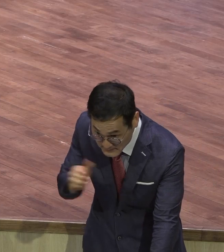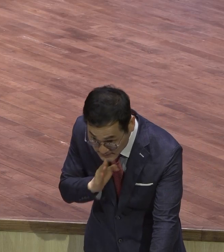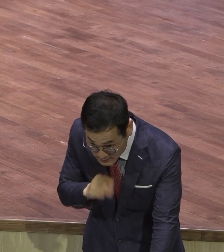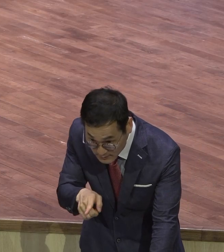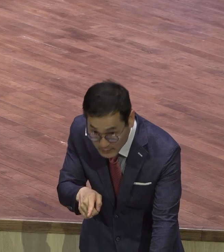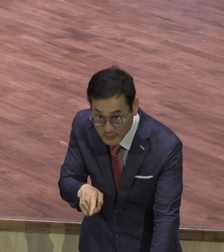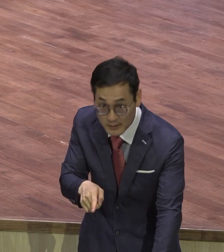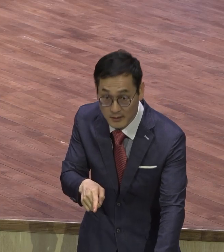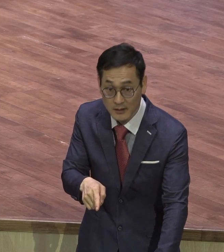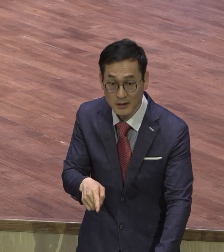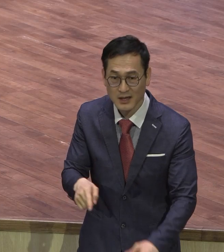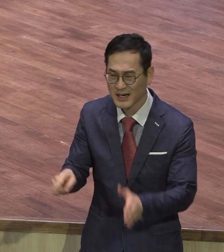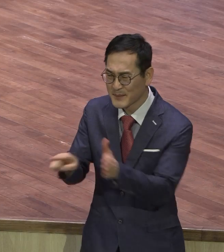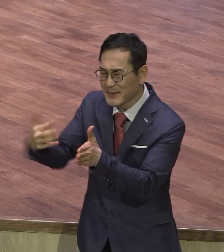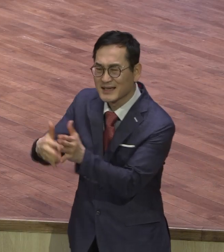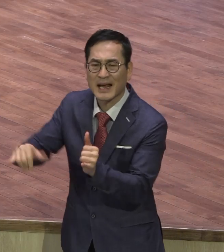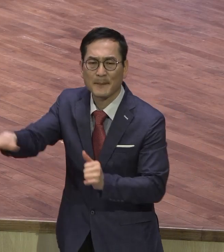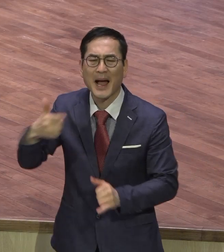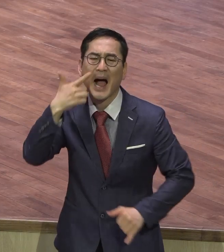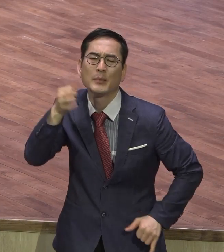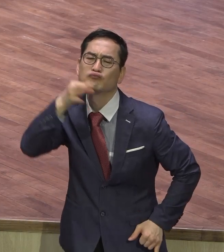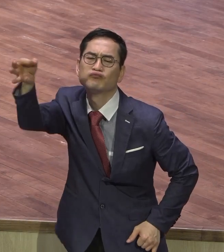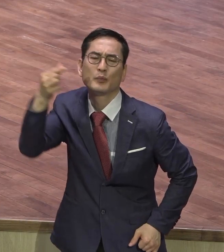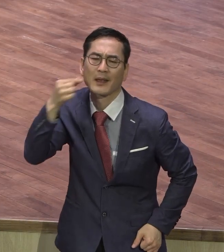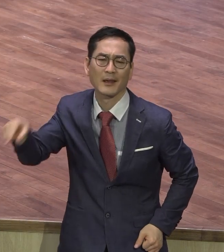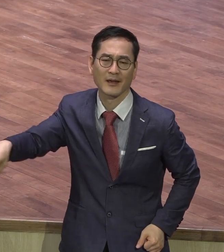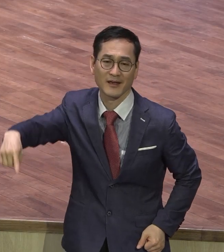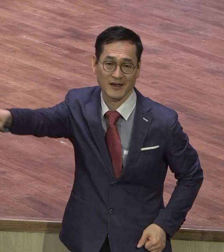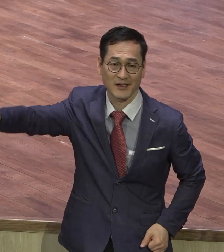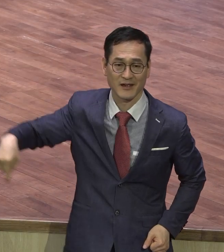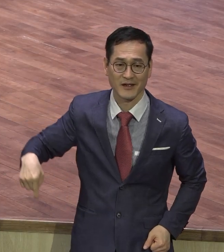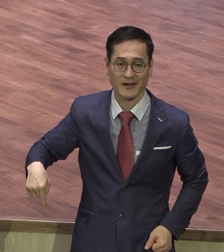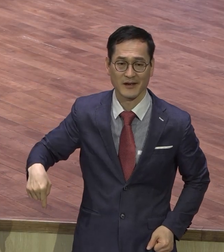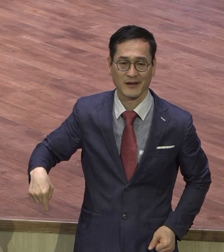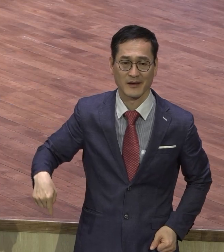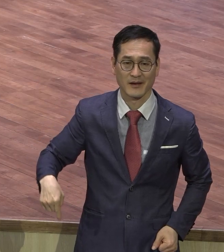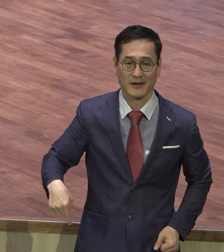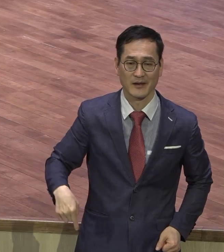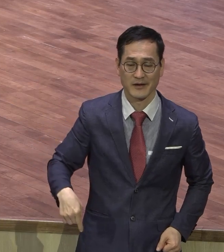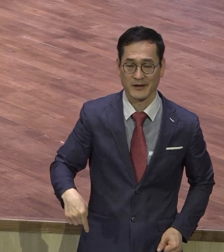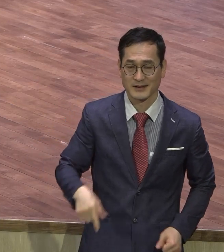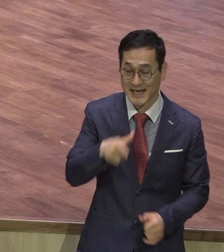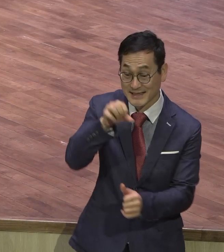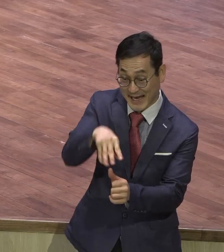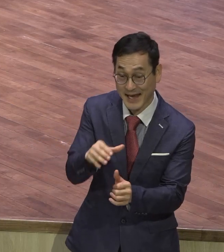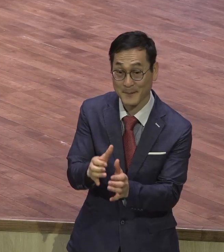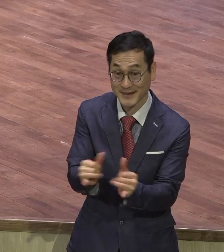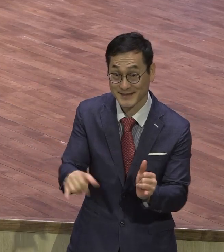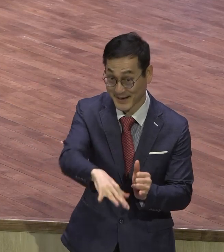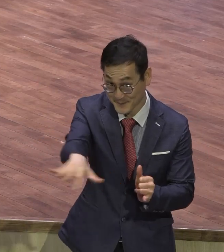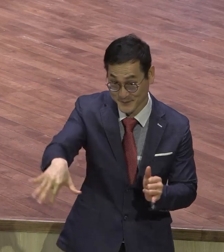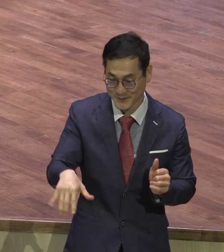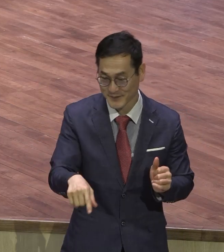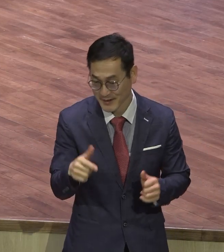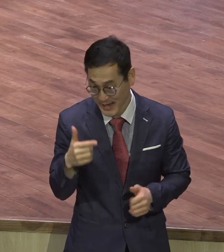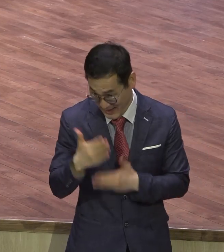불신자는 아버지라 못하잖아요. 그 하나만 묻더라니까. 다른 거 뭐 하나도 도대체 묻지도 않아요.